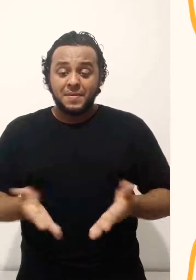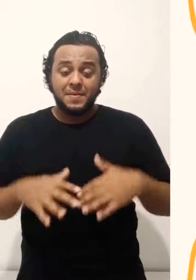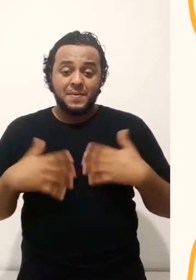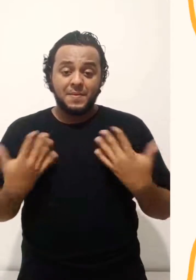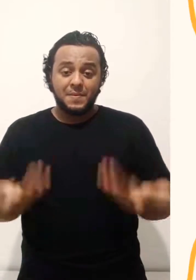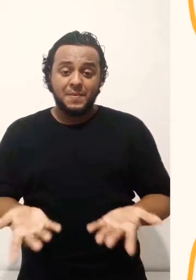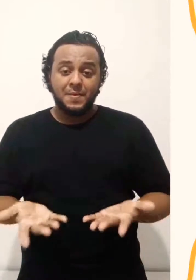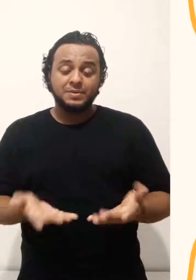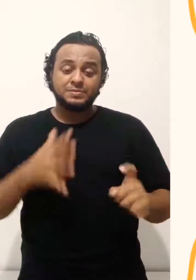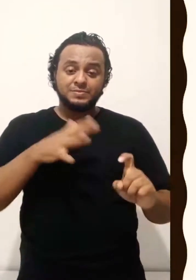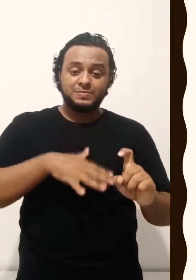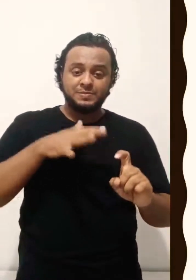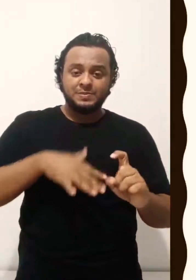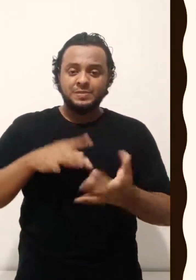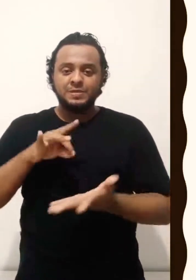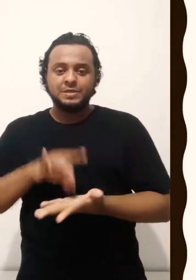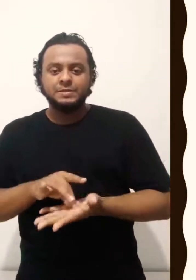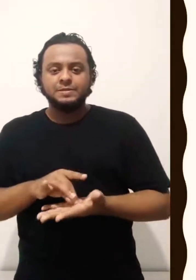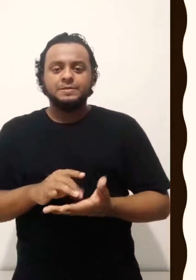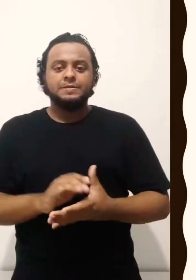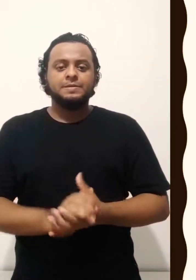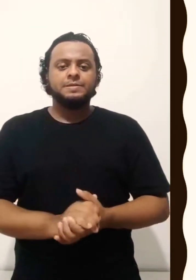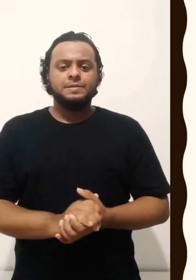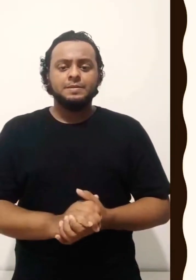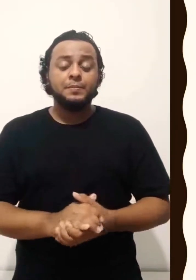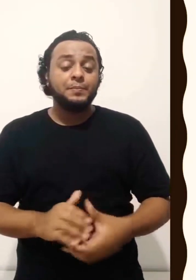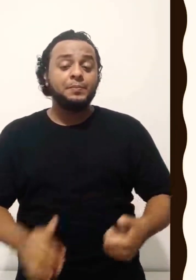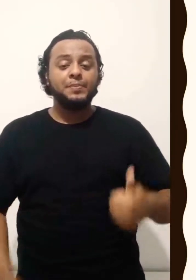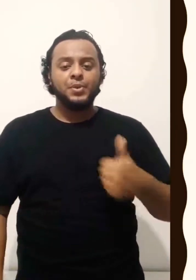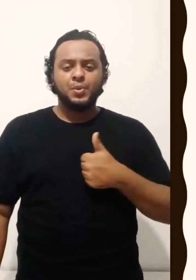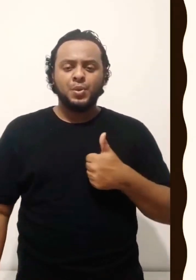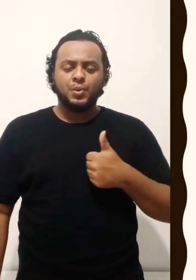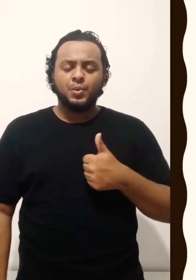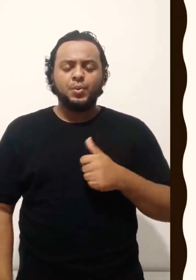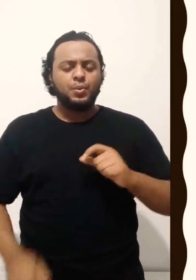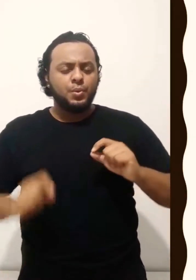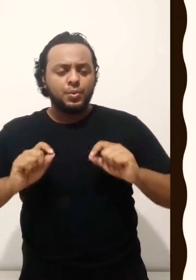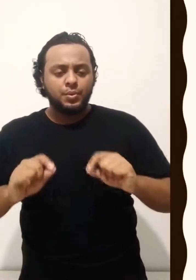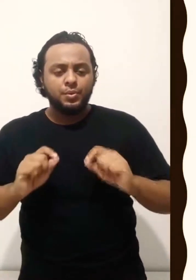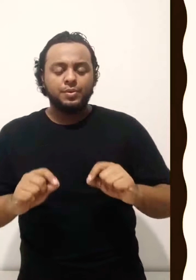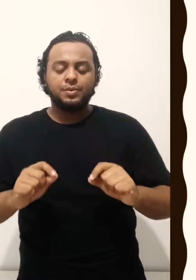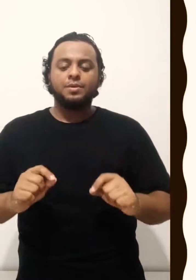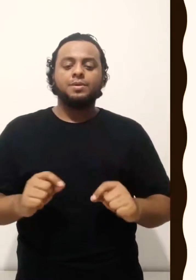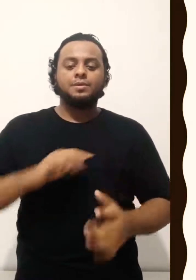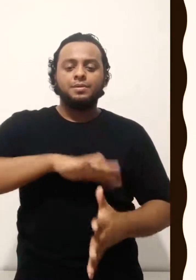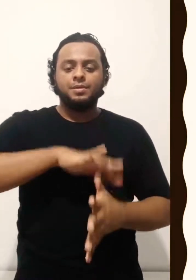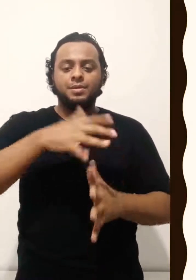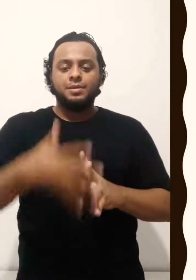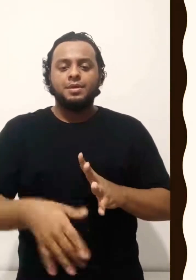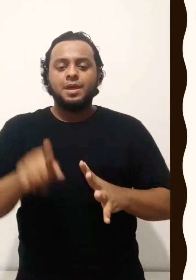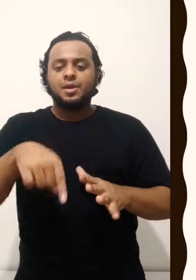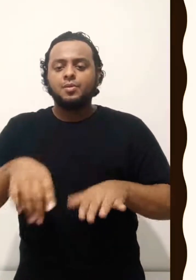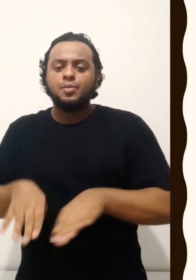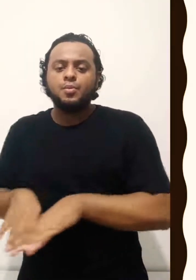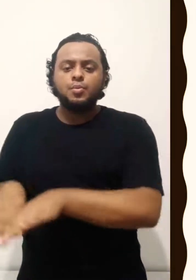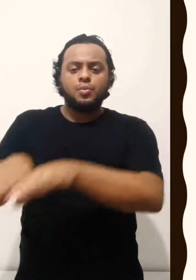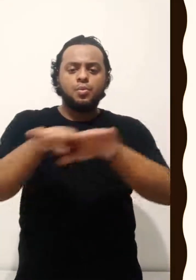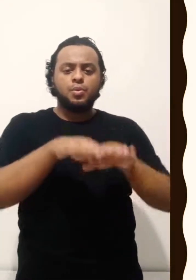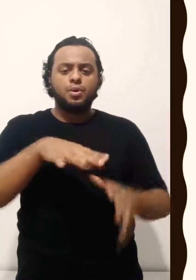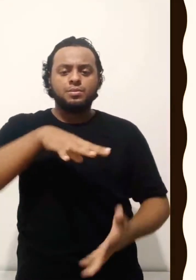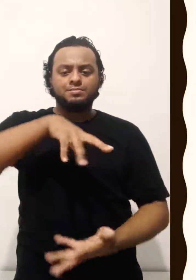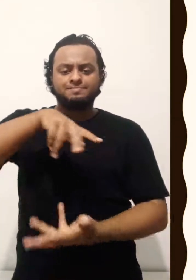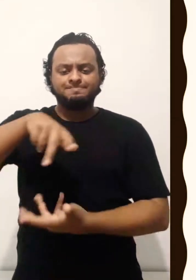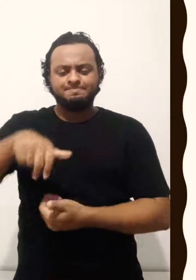vamos a esses mitos e verdades. Primeiro é que a língua de sinais do Brasil é